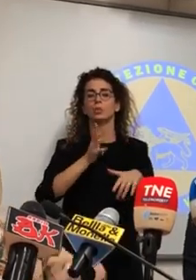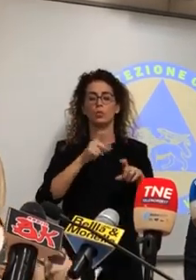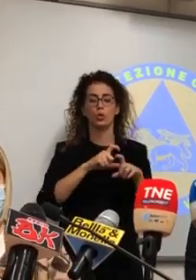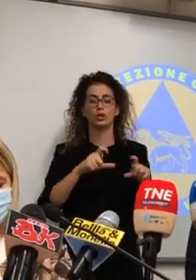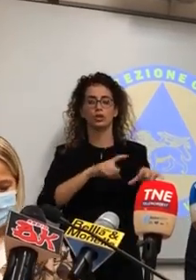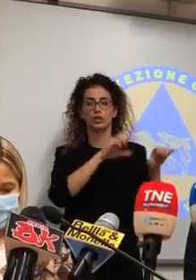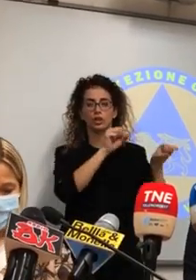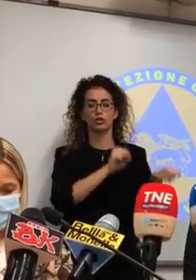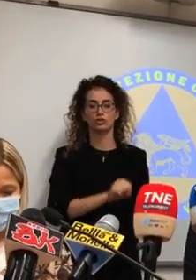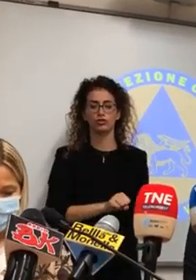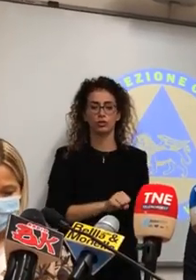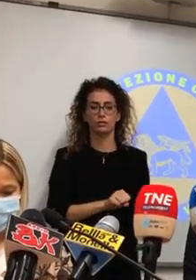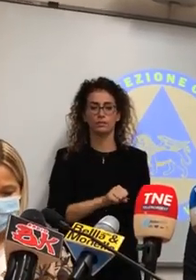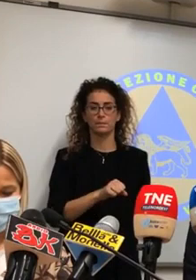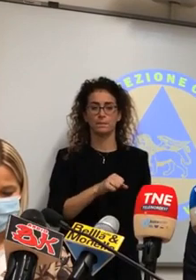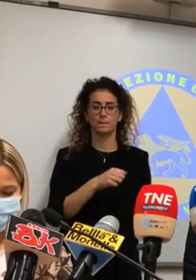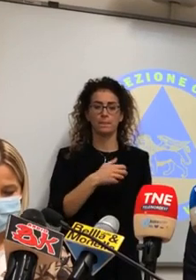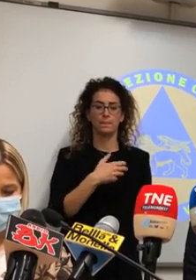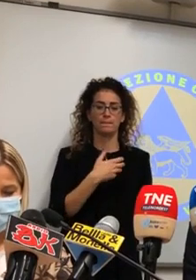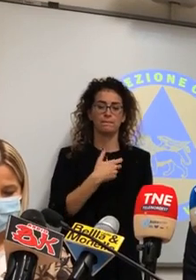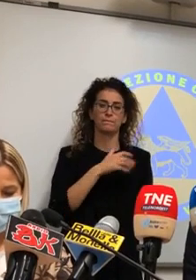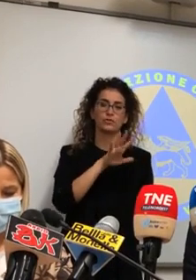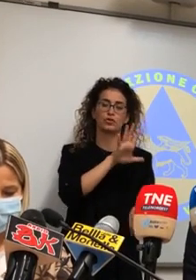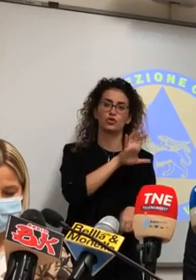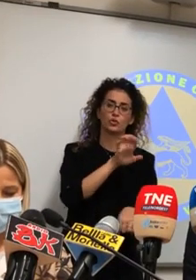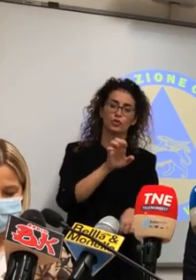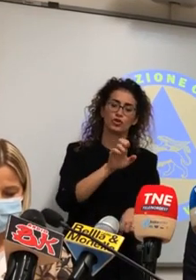E ovviamente sono Pfizer. 513.000 di Pfizer,